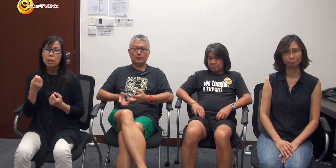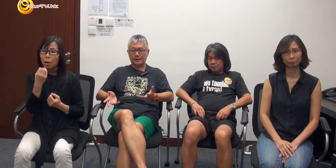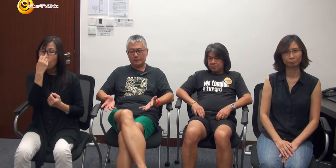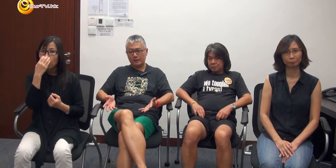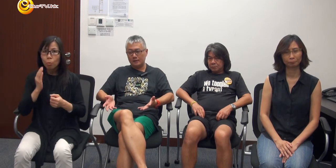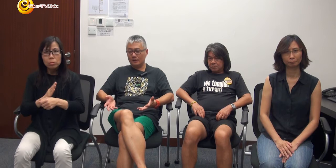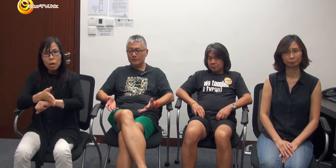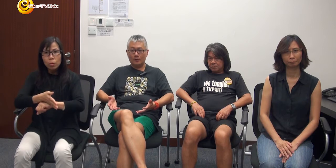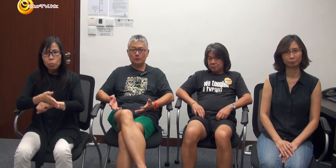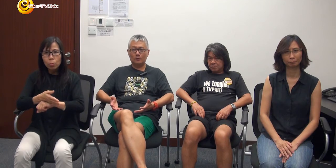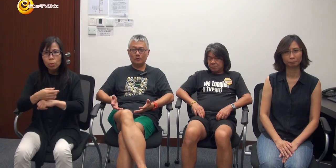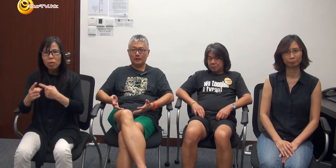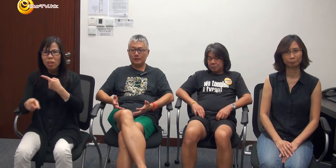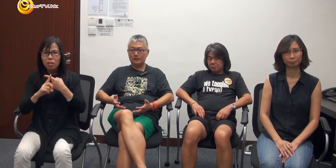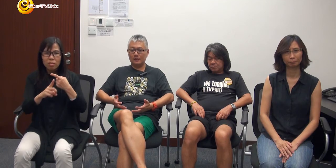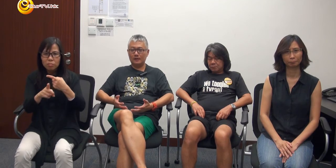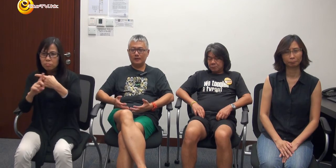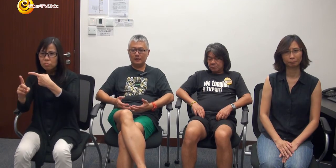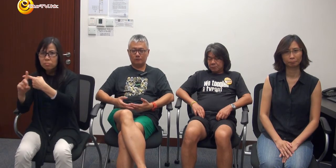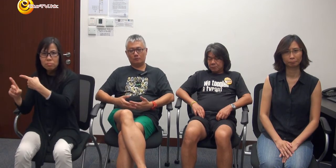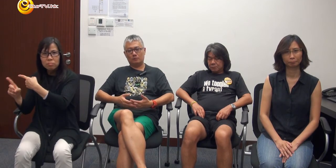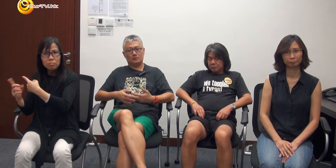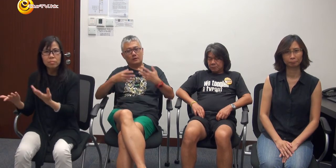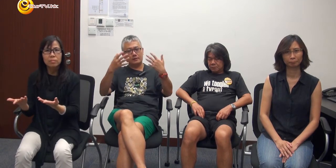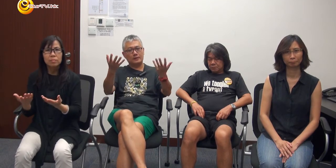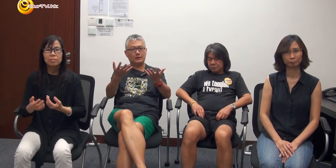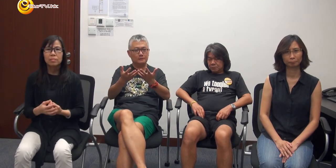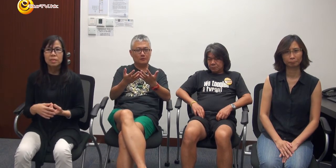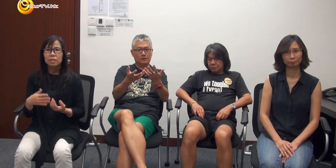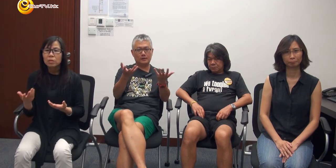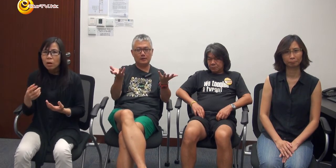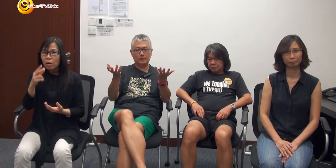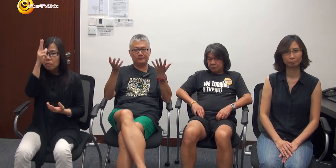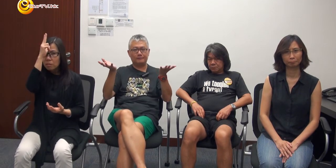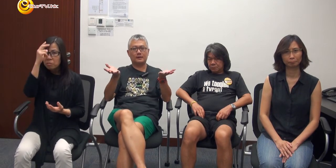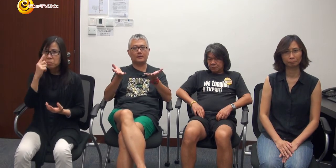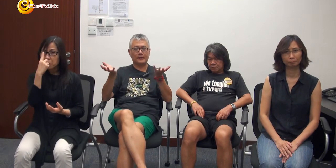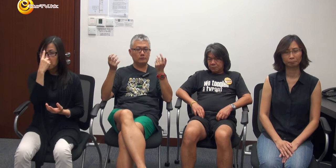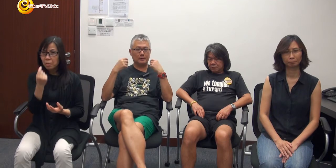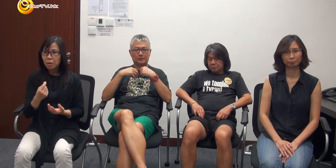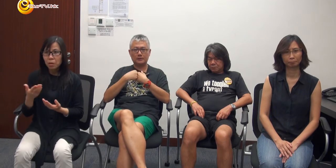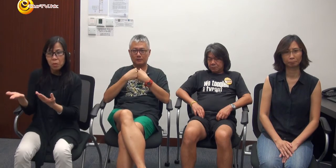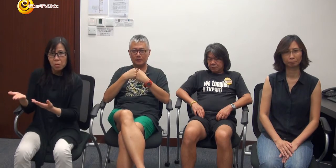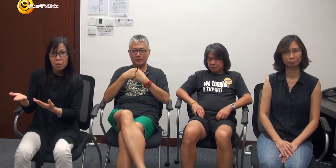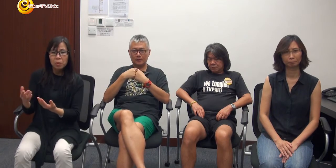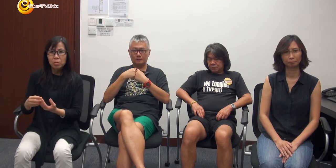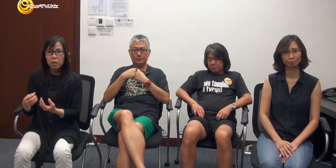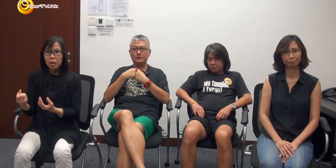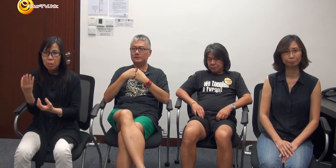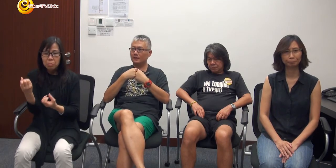危機，度度都是即係梁振英政府佢哋啲粉啊搞出嚟火頭，根本